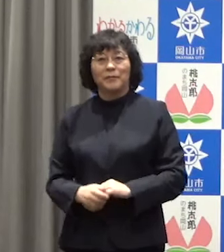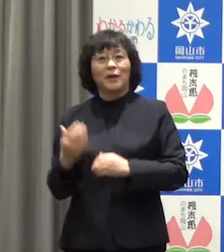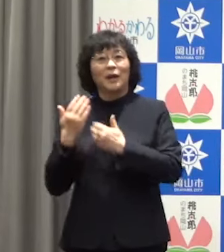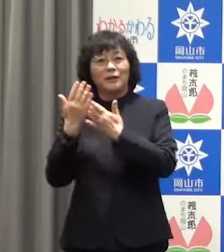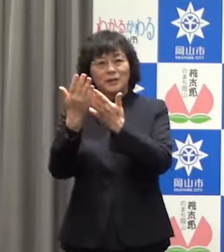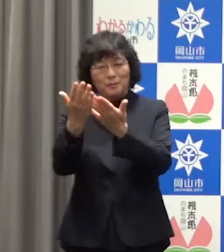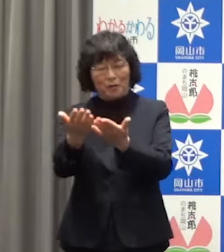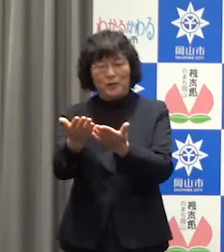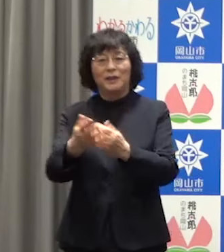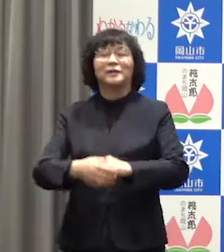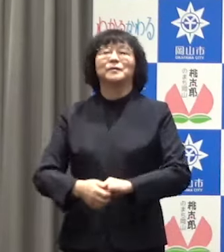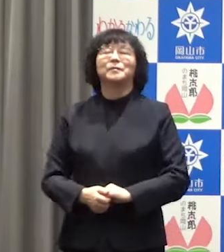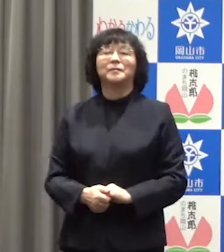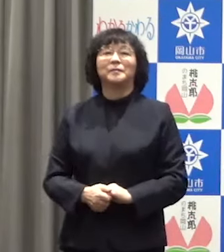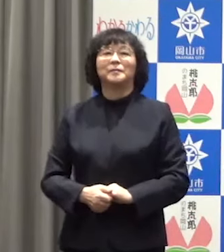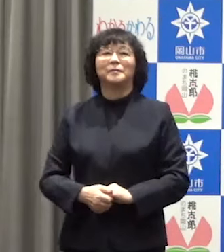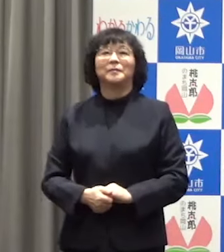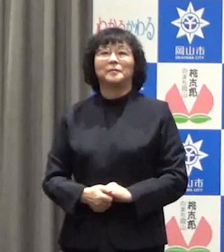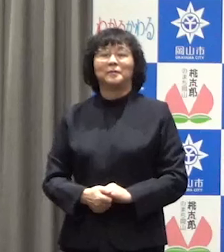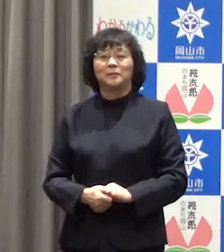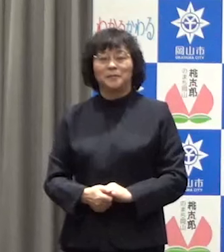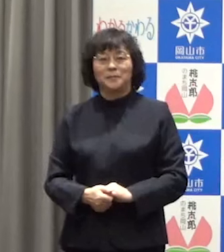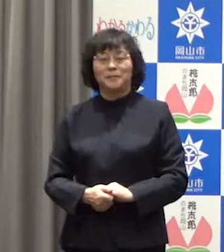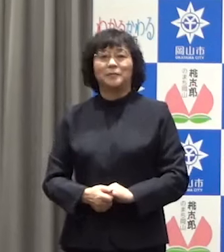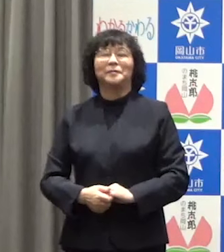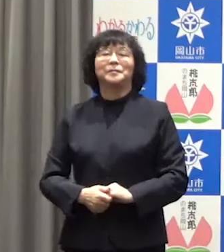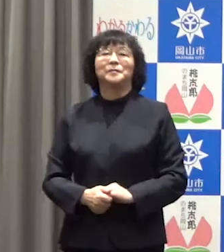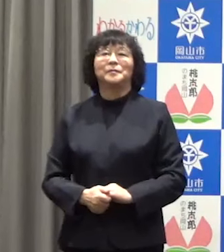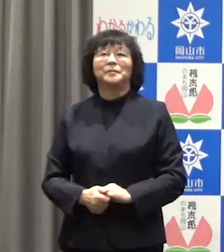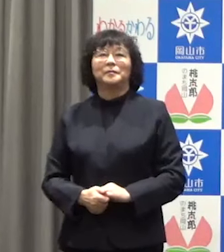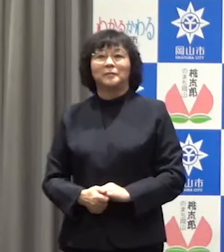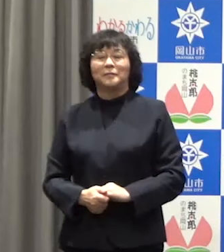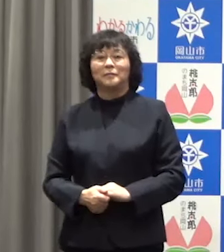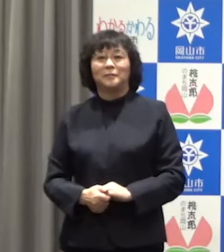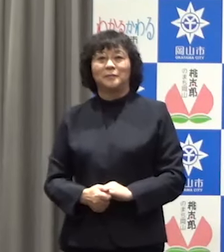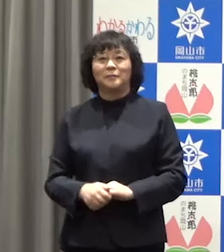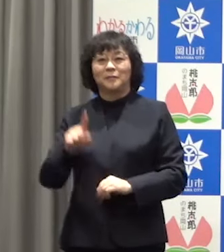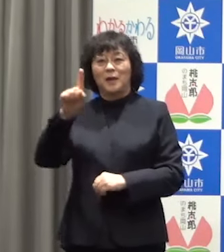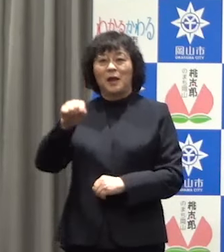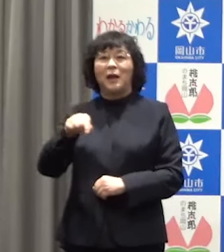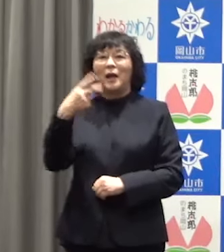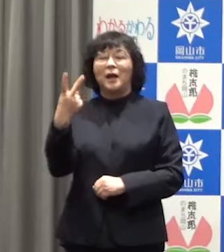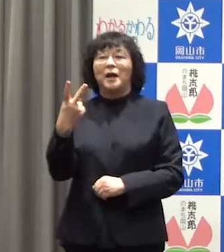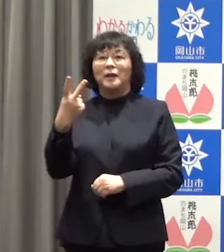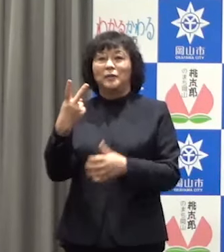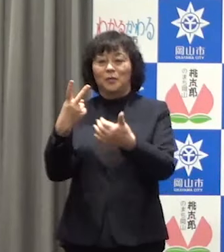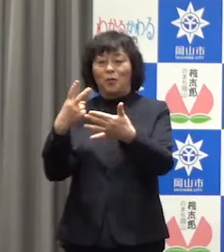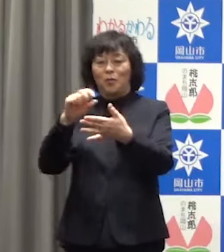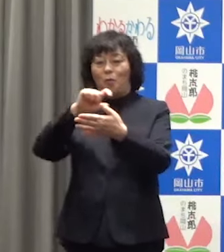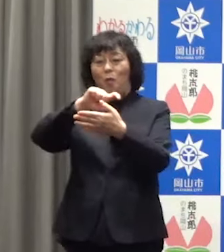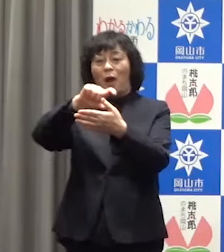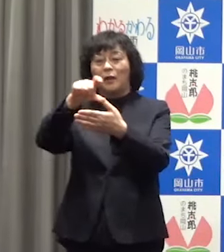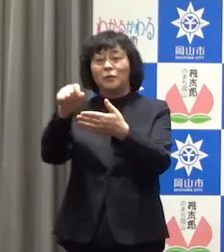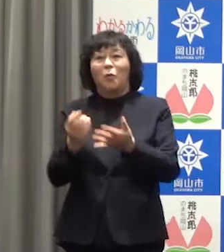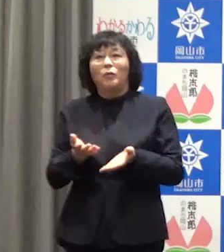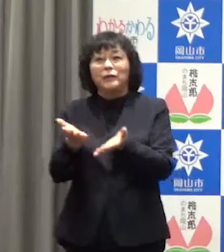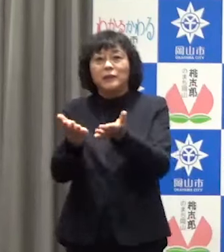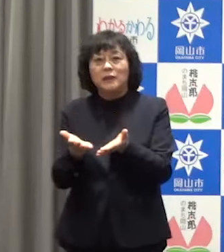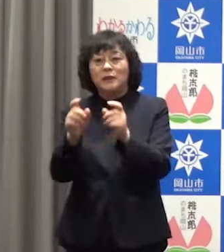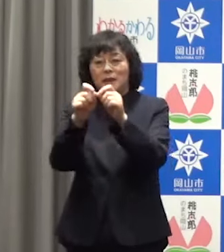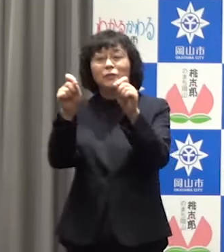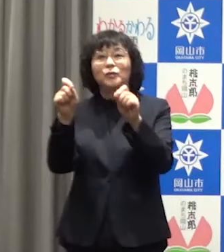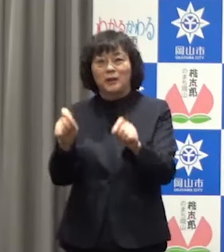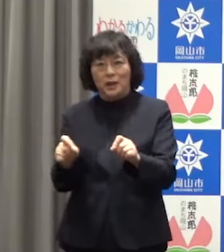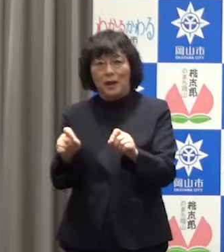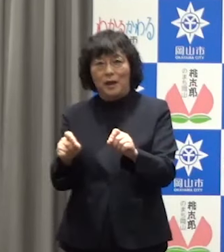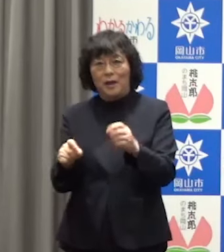時事通信の遠藤と申します。今年もよろしくお願いします。 よろしくお願いします。 能登半島地震についてお願いします。2点あるんですが、1